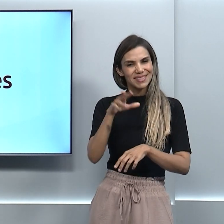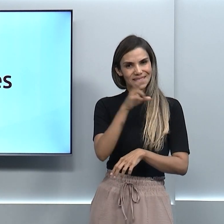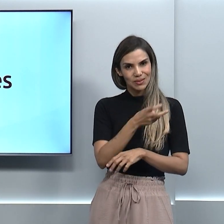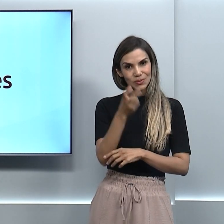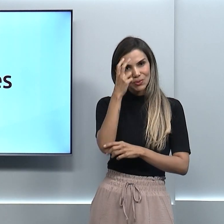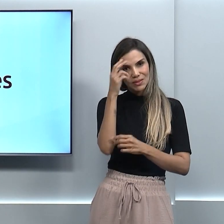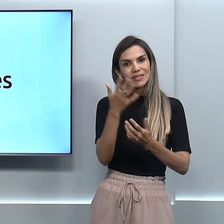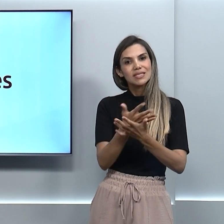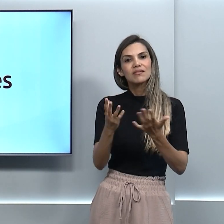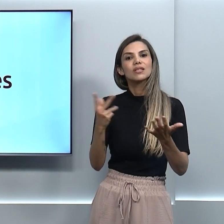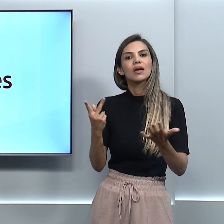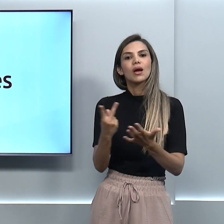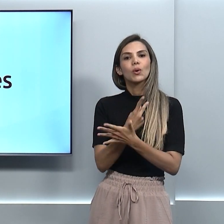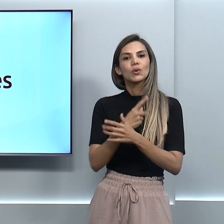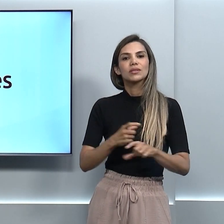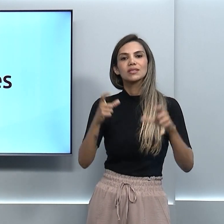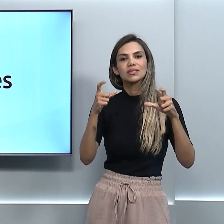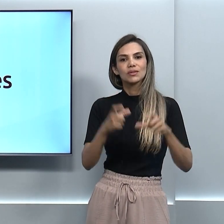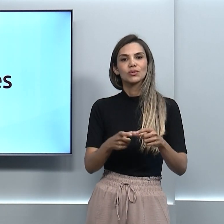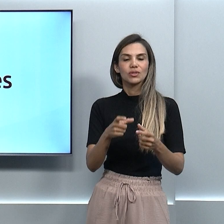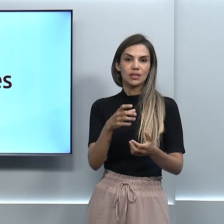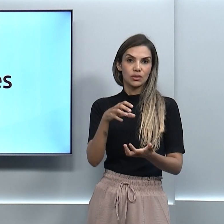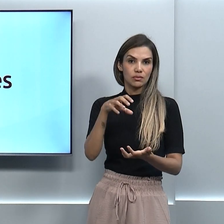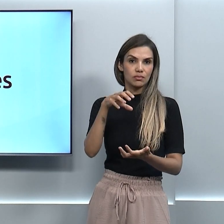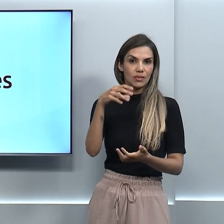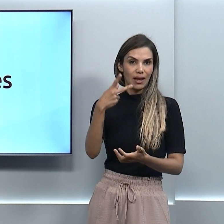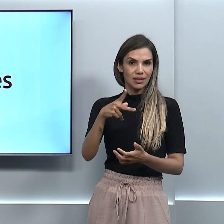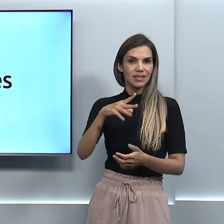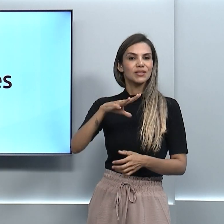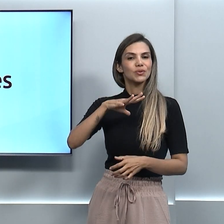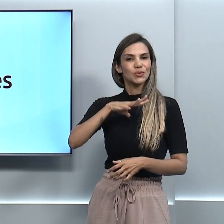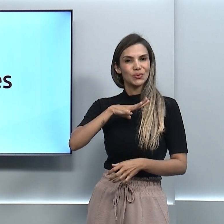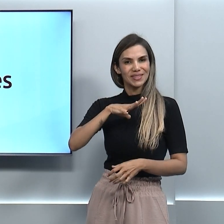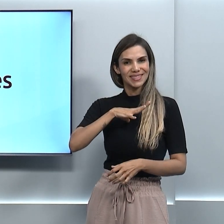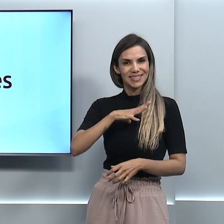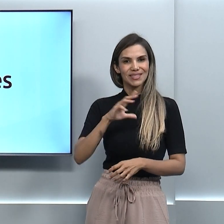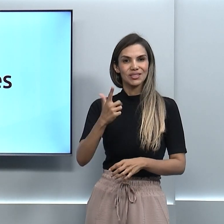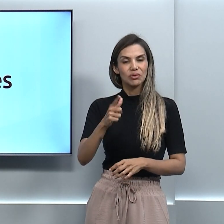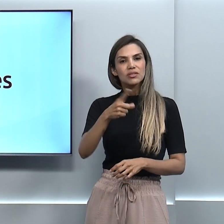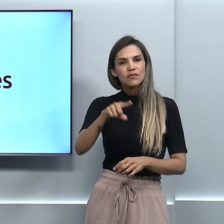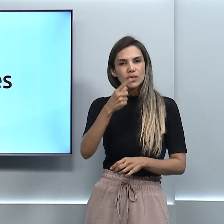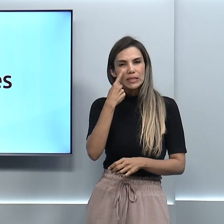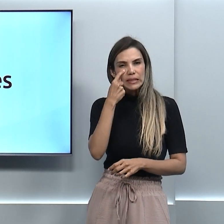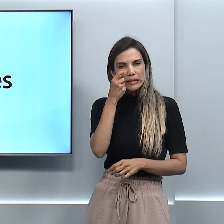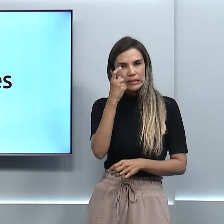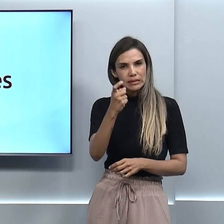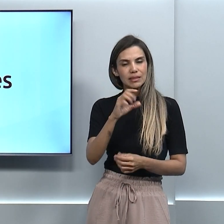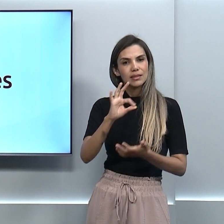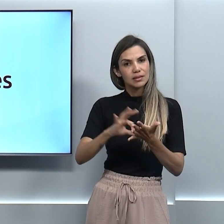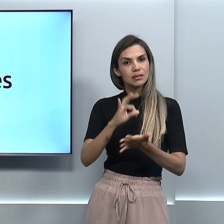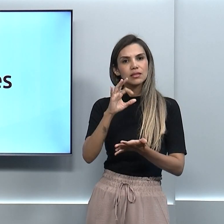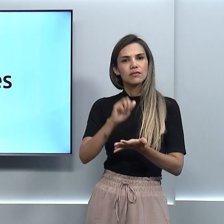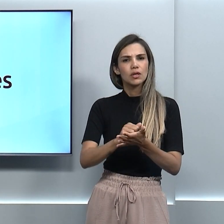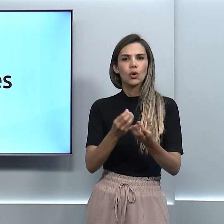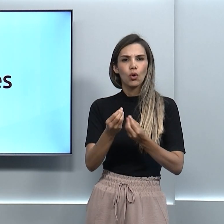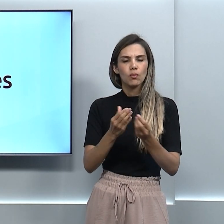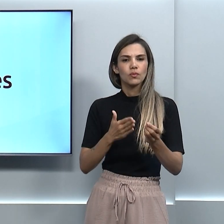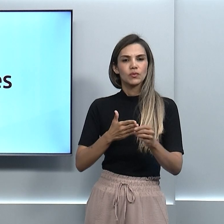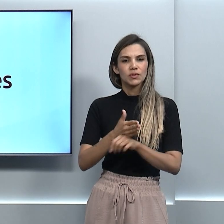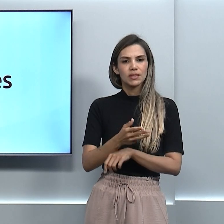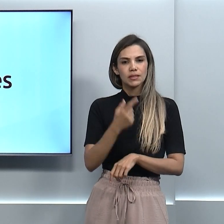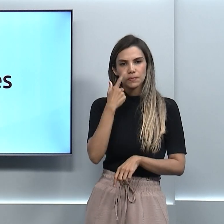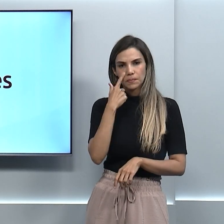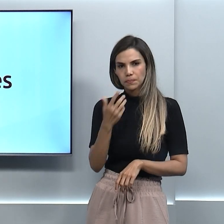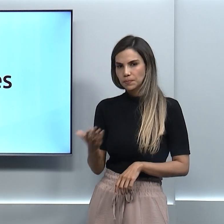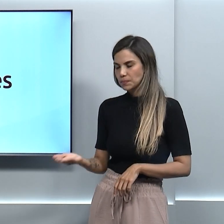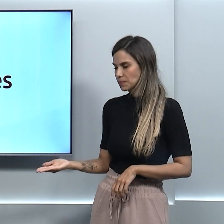evento está sendo realizado no centro daqui da capital, mas para se inscrever é só acessar a plataforma que aparece aqui na tela.